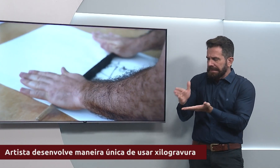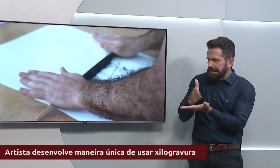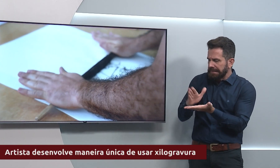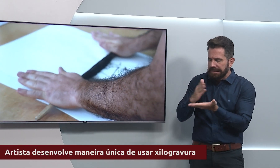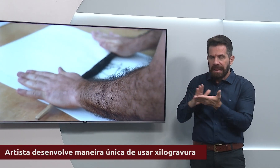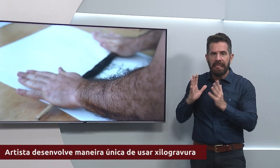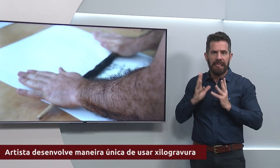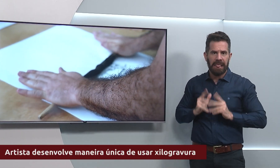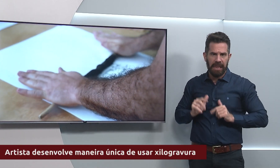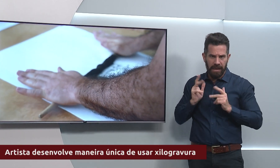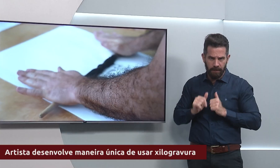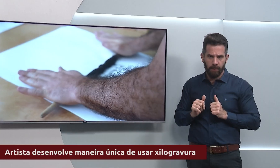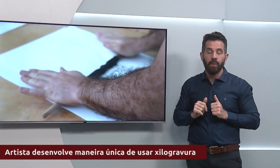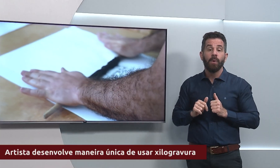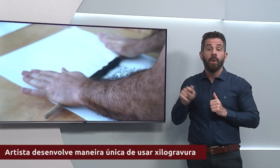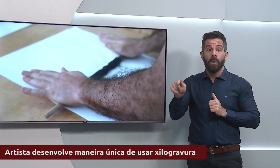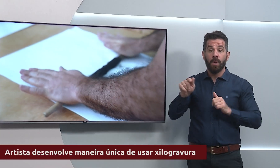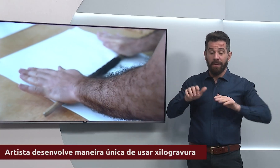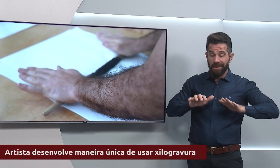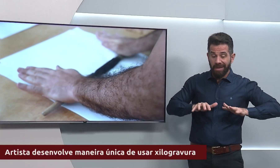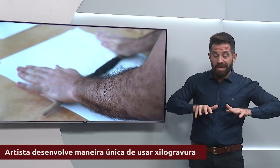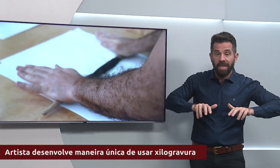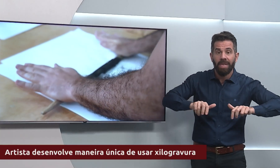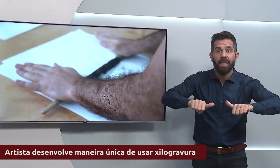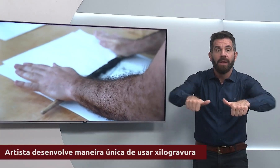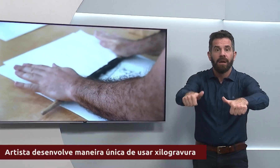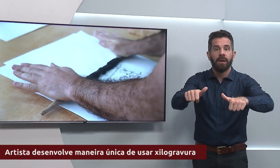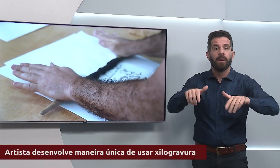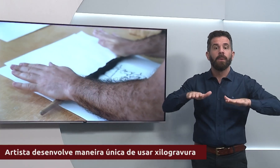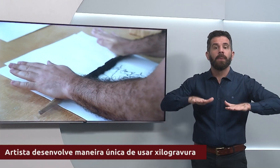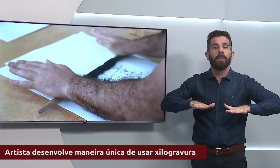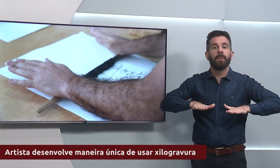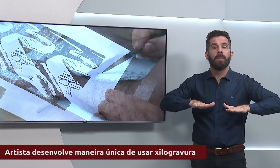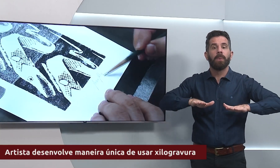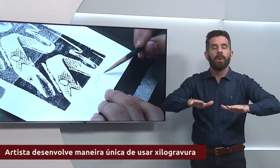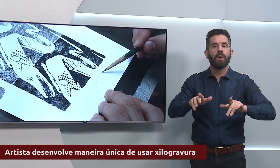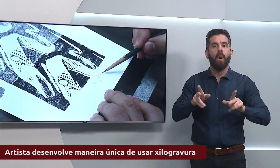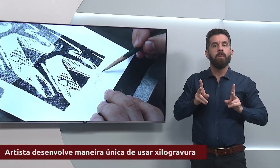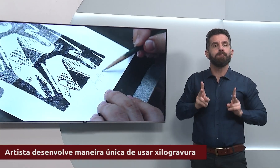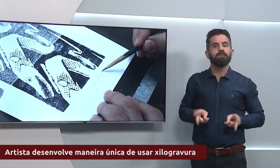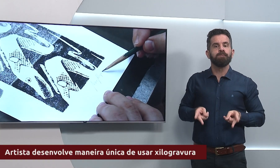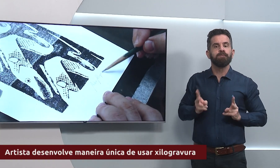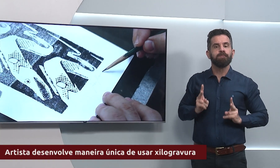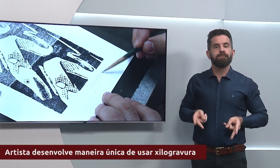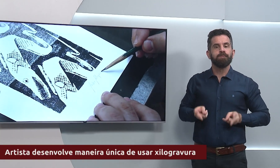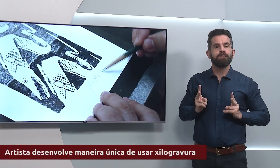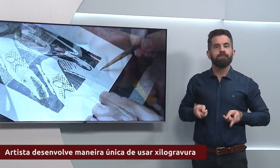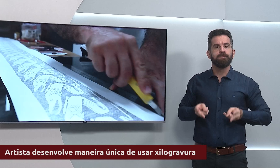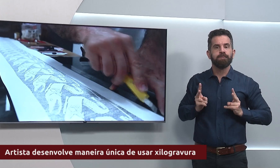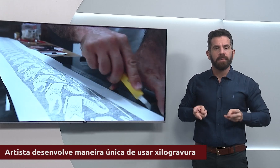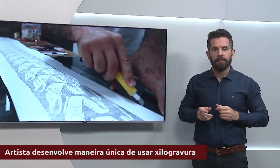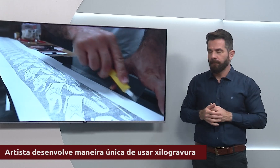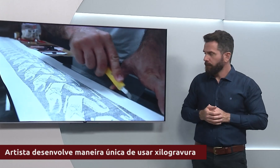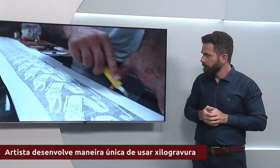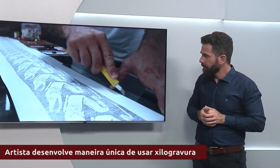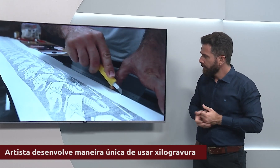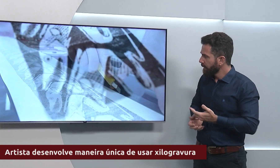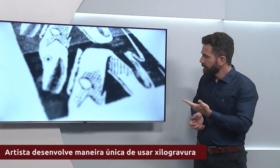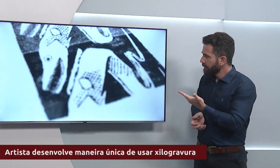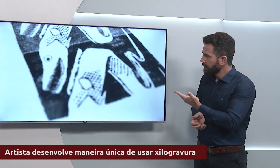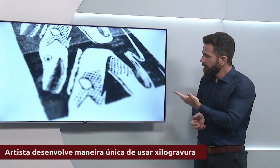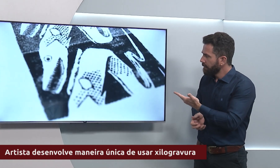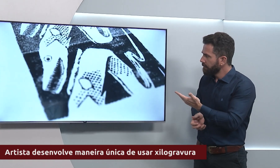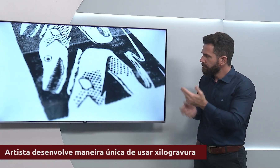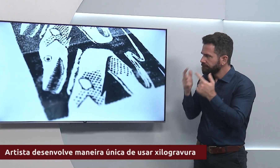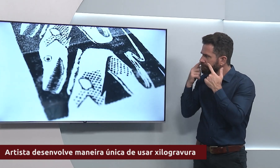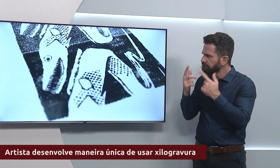E durante a impressão, o movimento precisa ser constante. Basta observar o resultado para perceber que